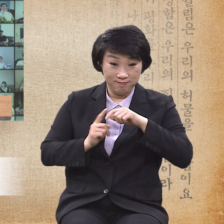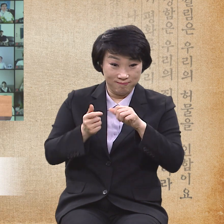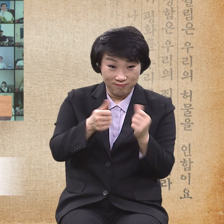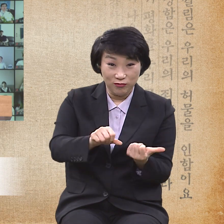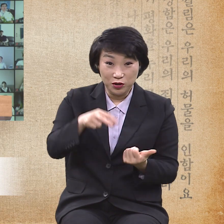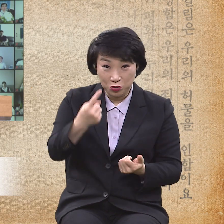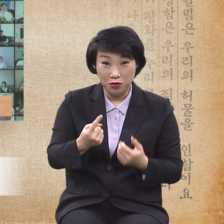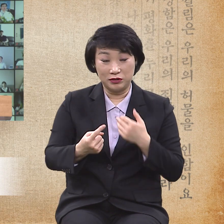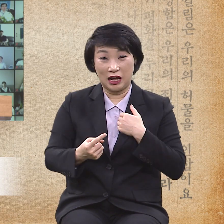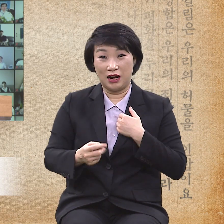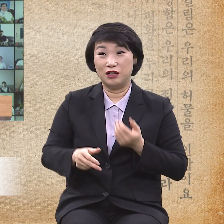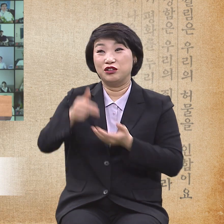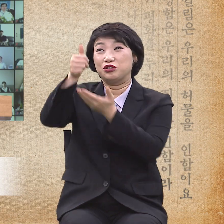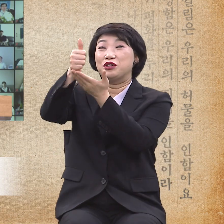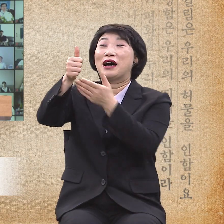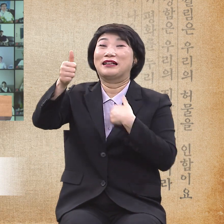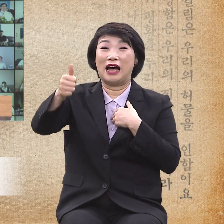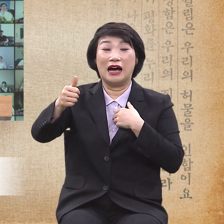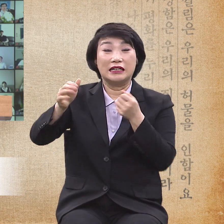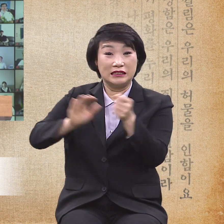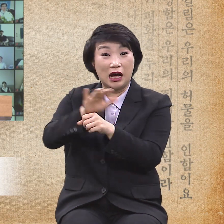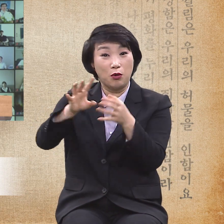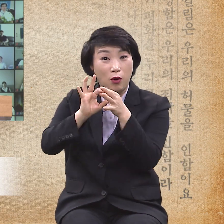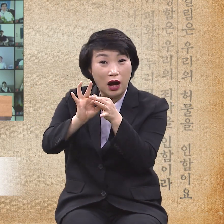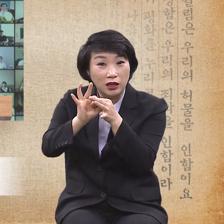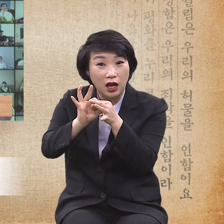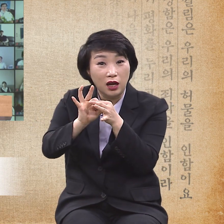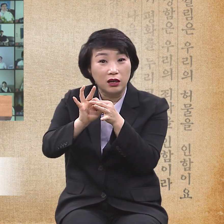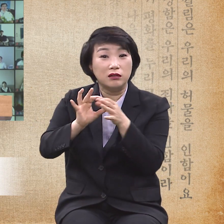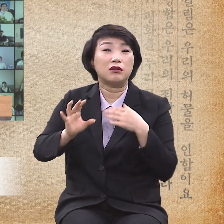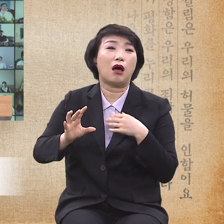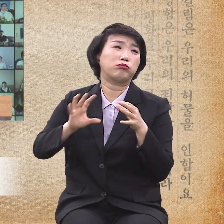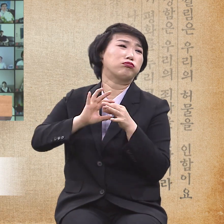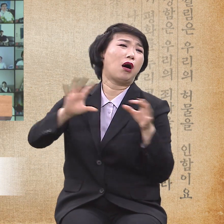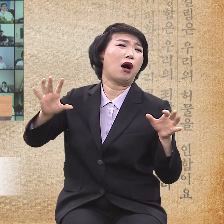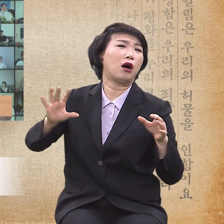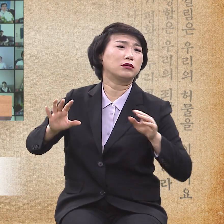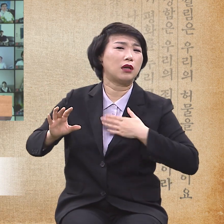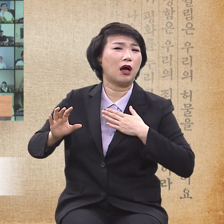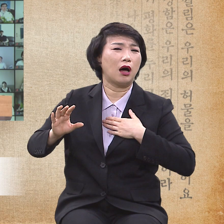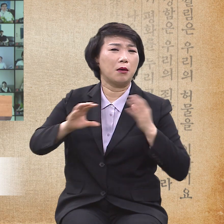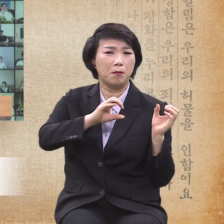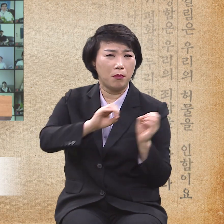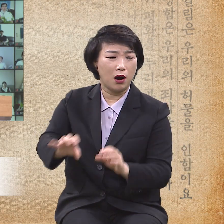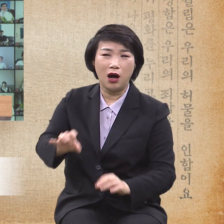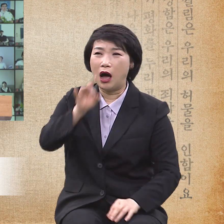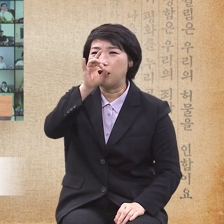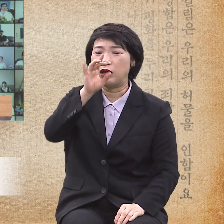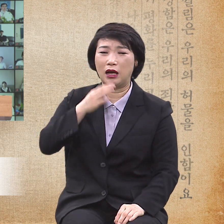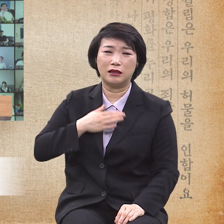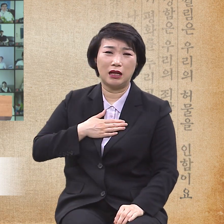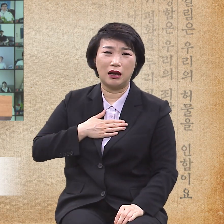죽을지언정 주님과 나와의 사랑의 관계를 내 스스로